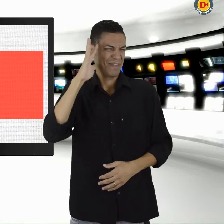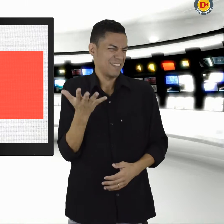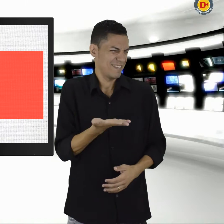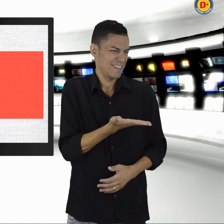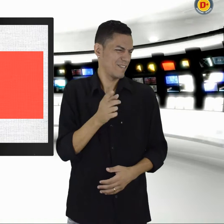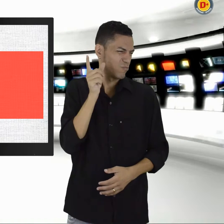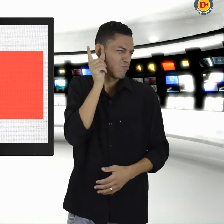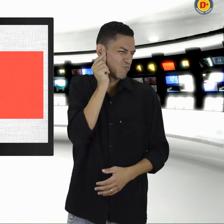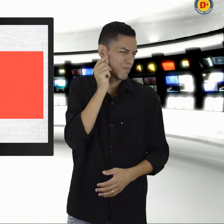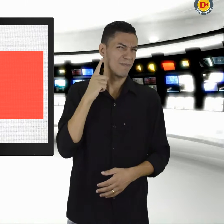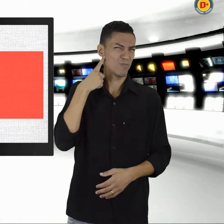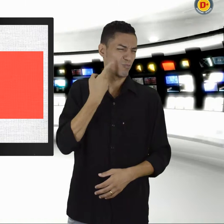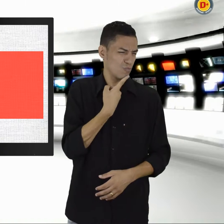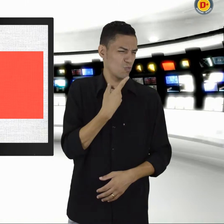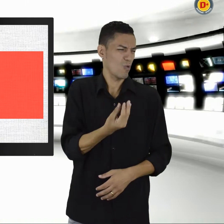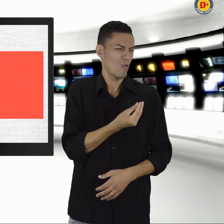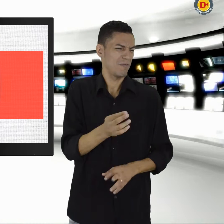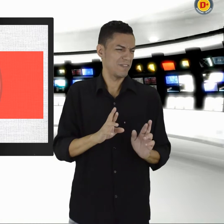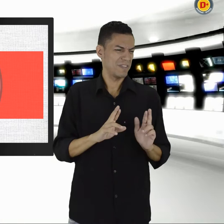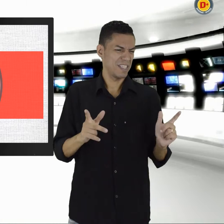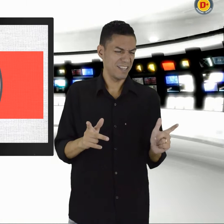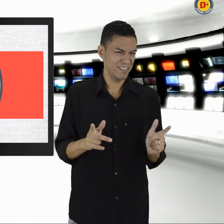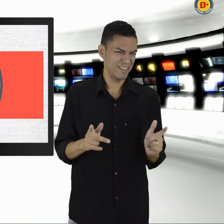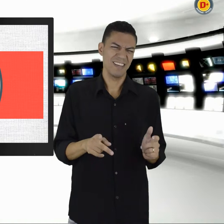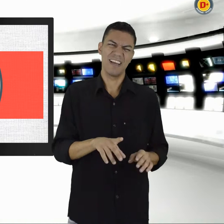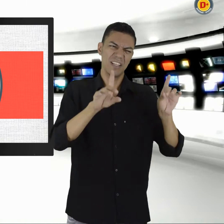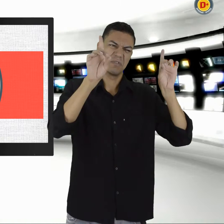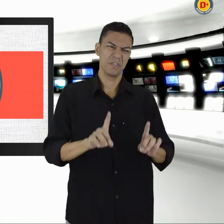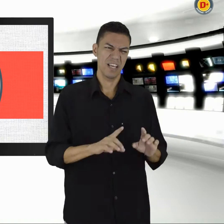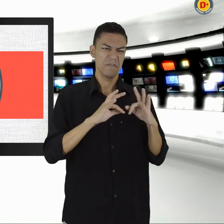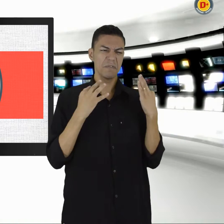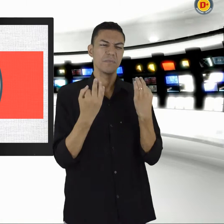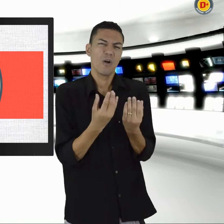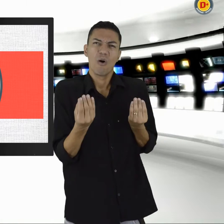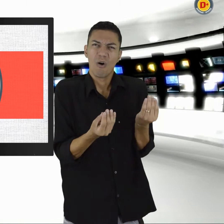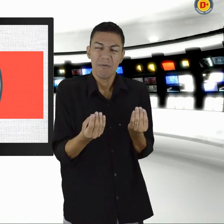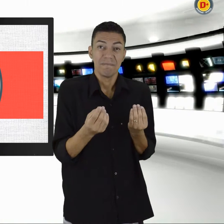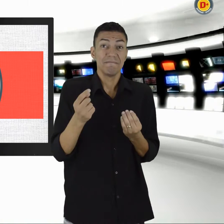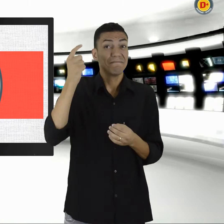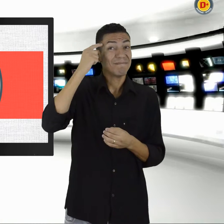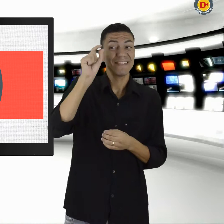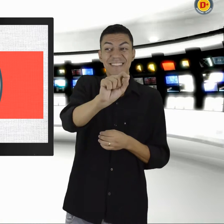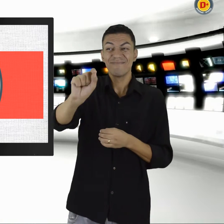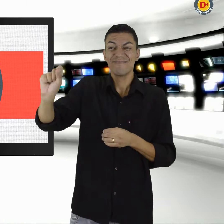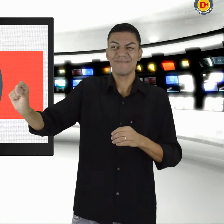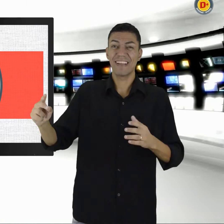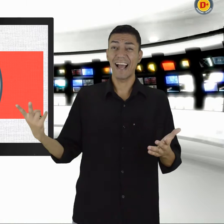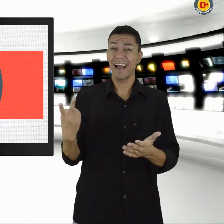com deficiência auditiva, não somente para os PCDs, mas também as famílias, aos especialistas envolvidos em reabilitação e